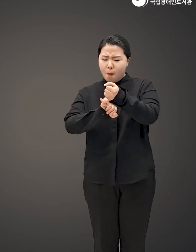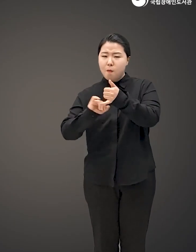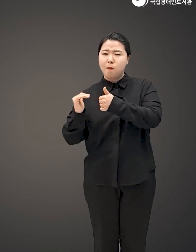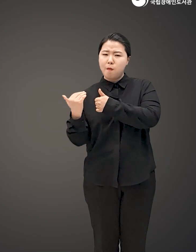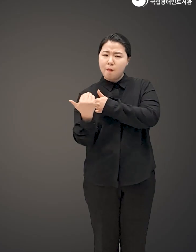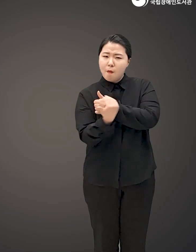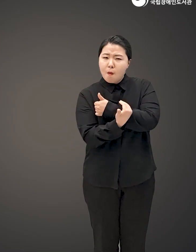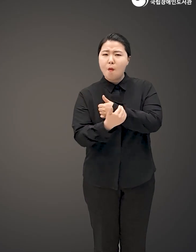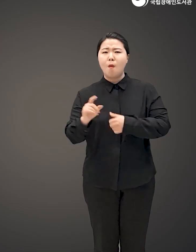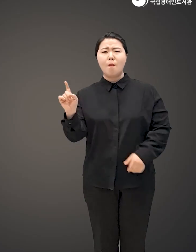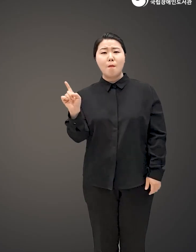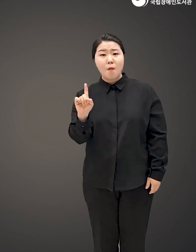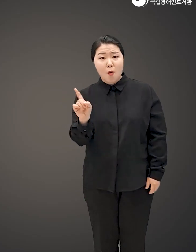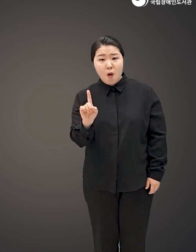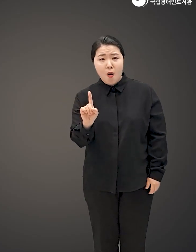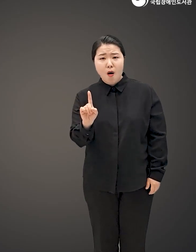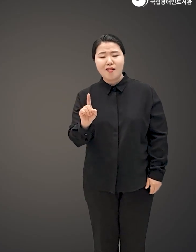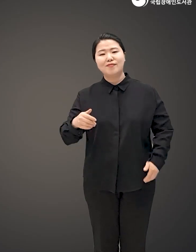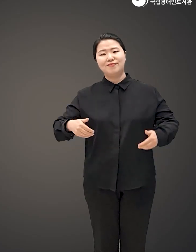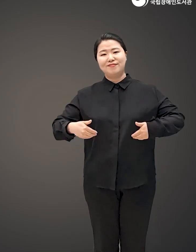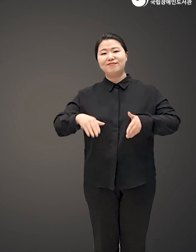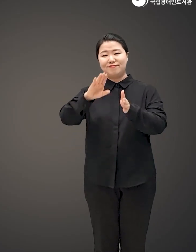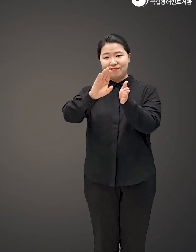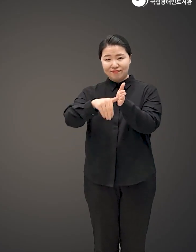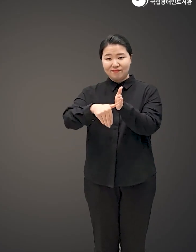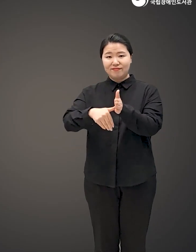무조건 나를 지켜줄 무엇이 절실한 순간.